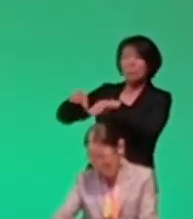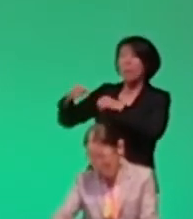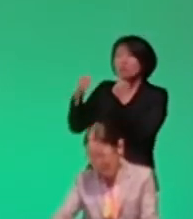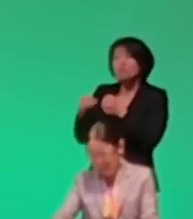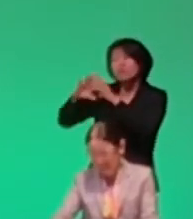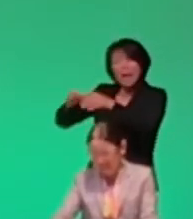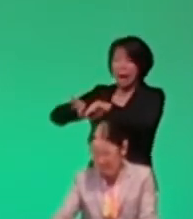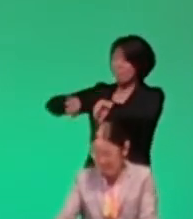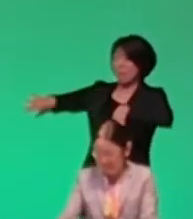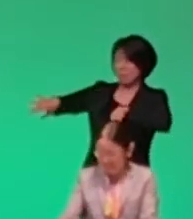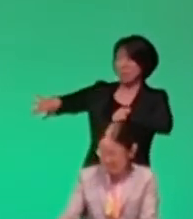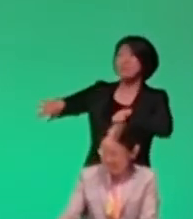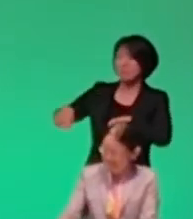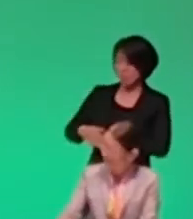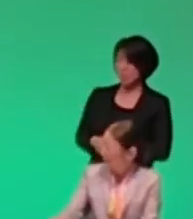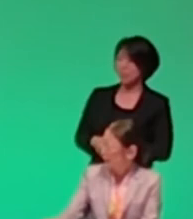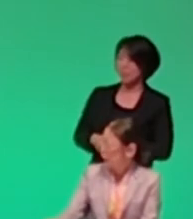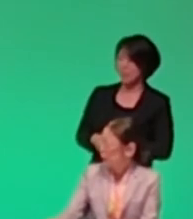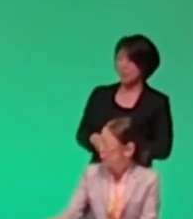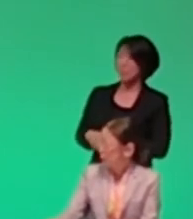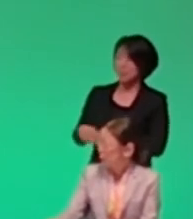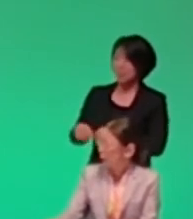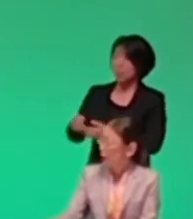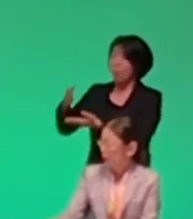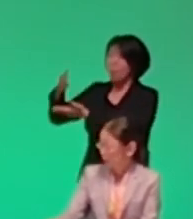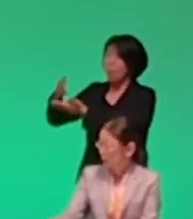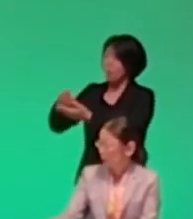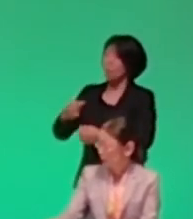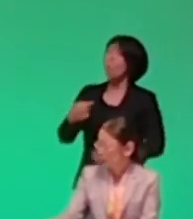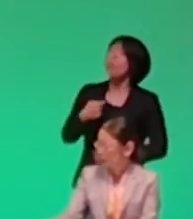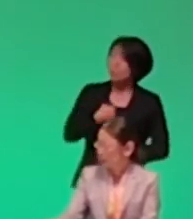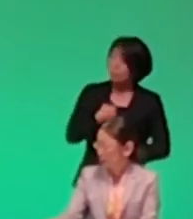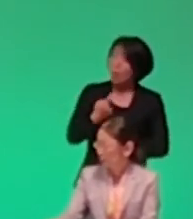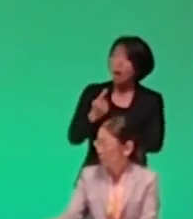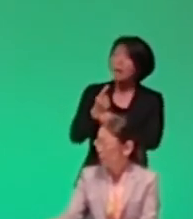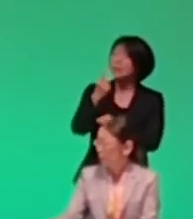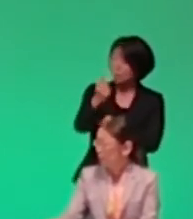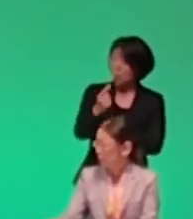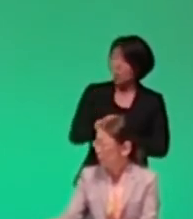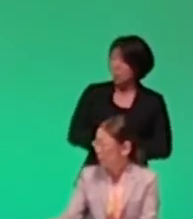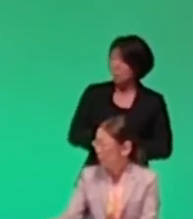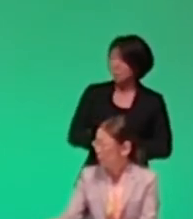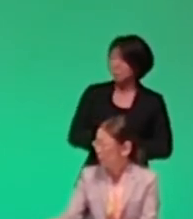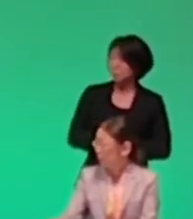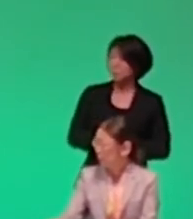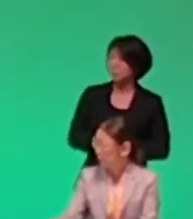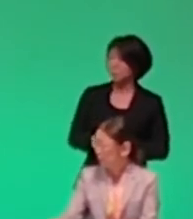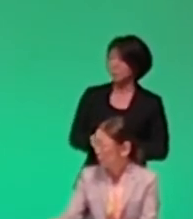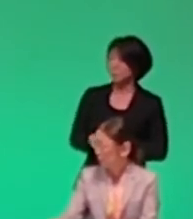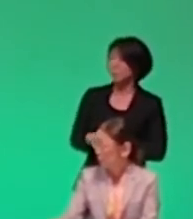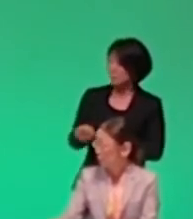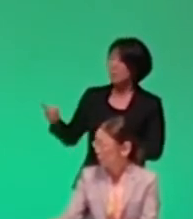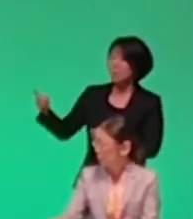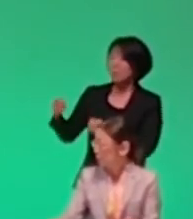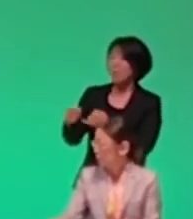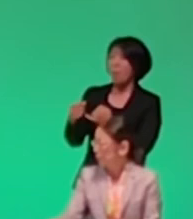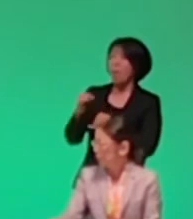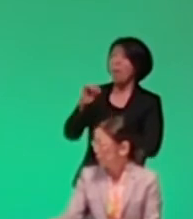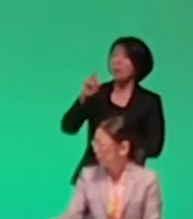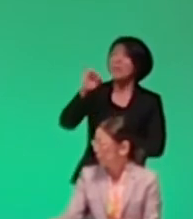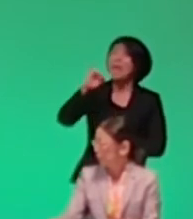違いました。東での扱いは全く違ってたんで、私は一応ね聖子ちゃんみたいな扱ってもらったけど、